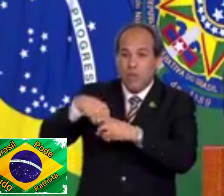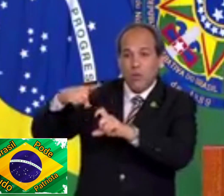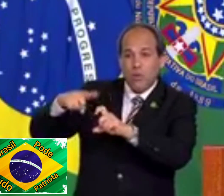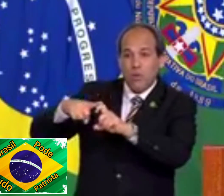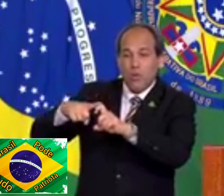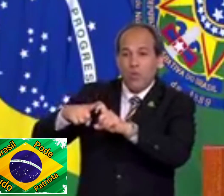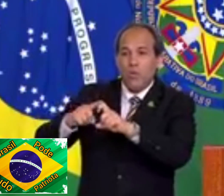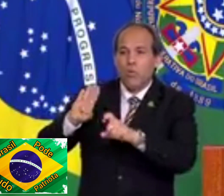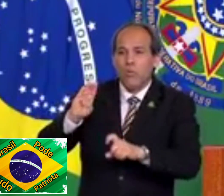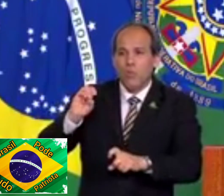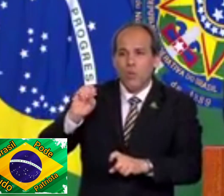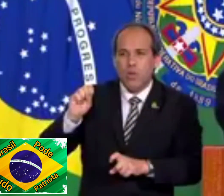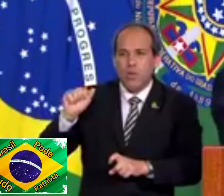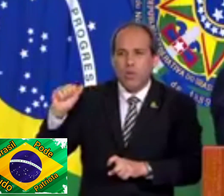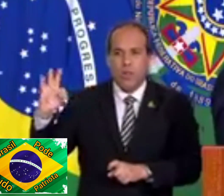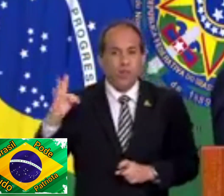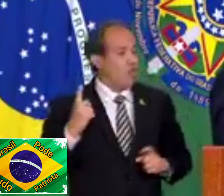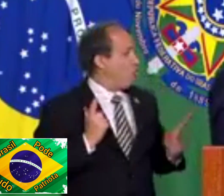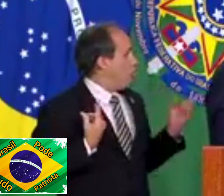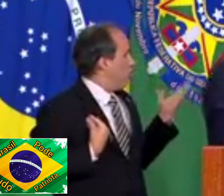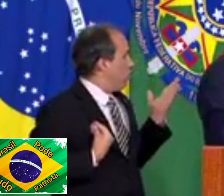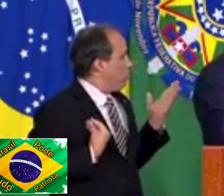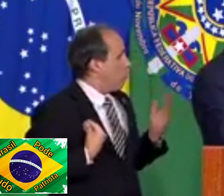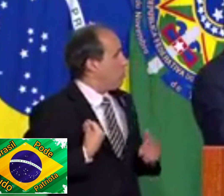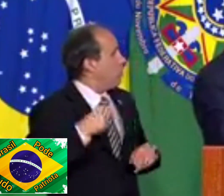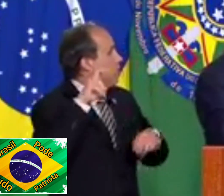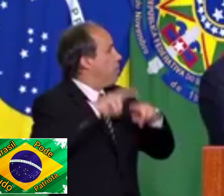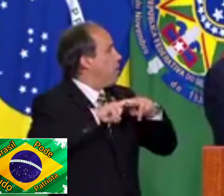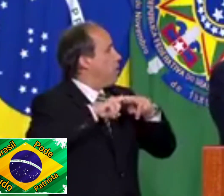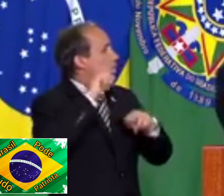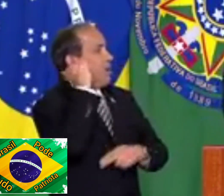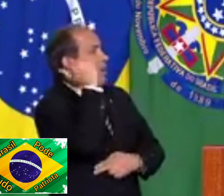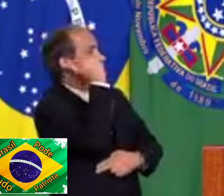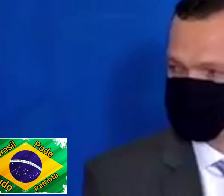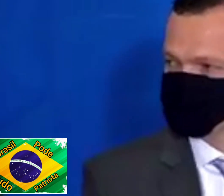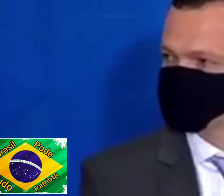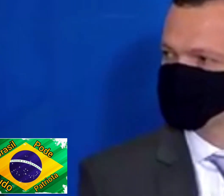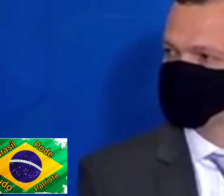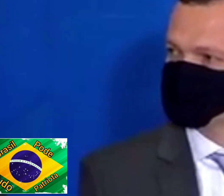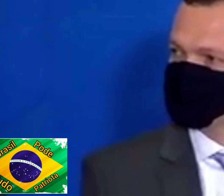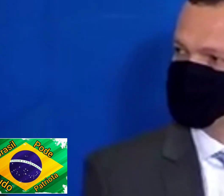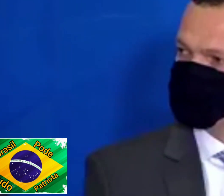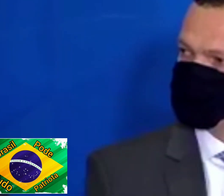Borsato, aqui presente.